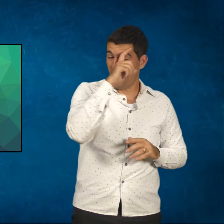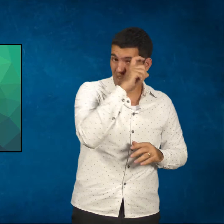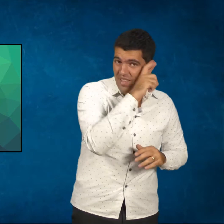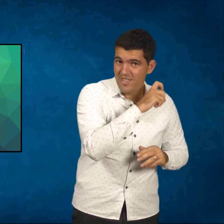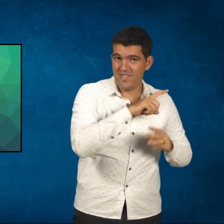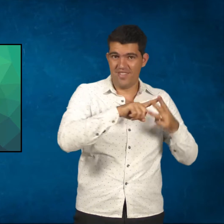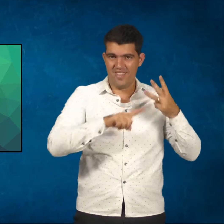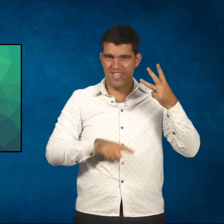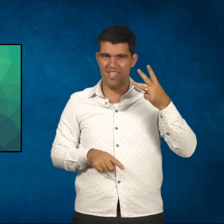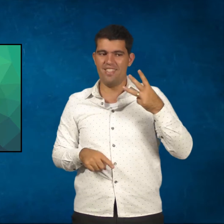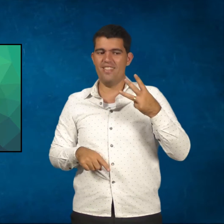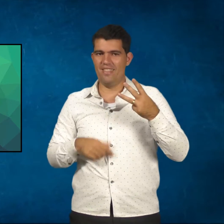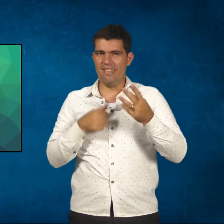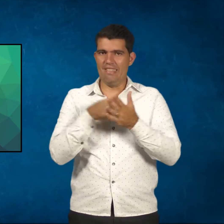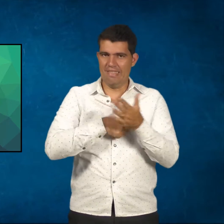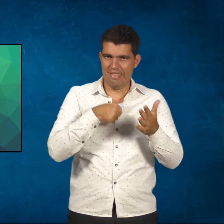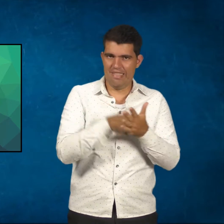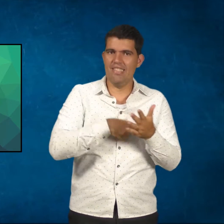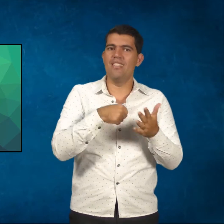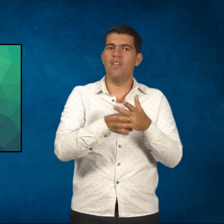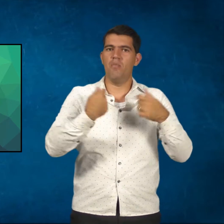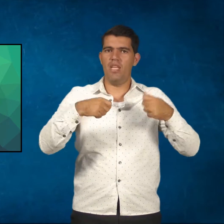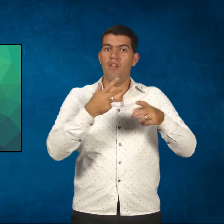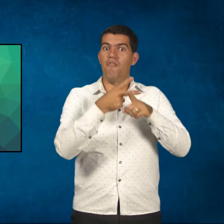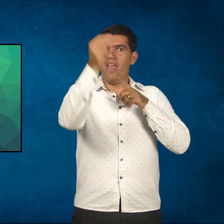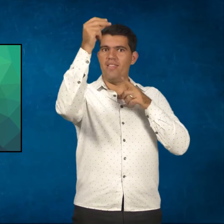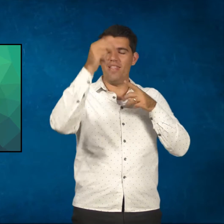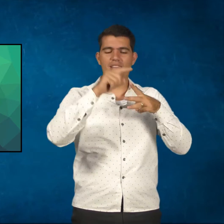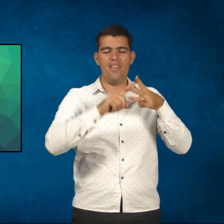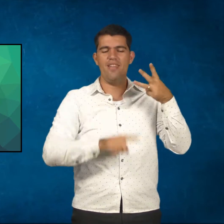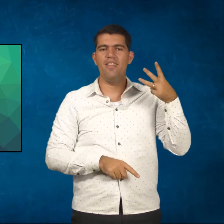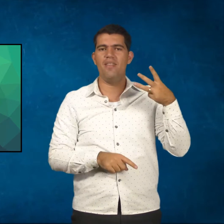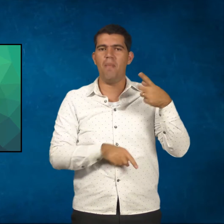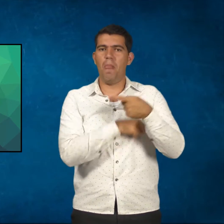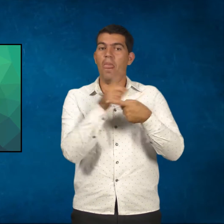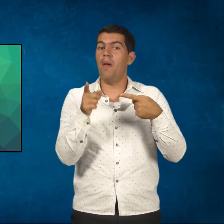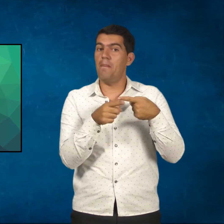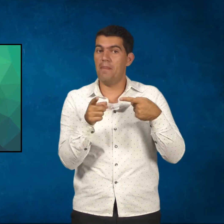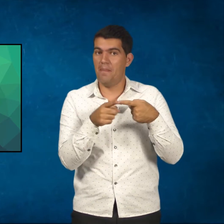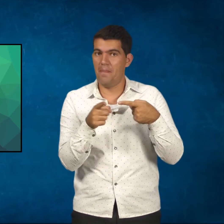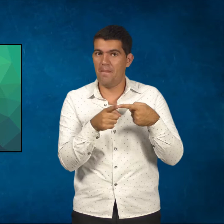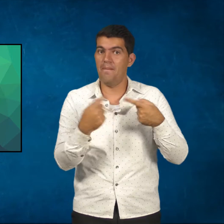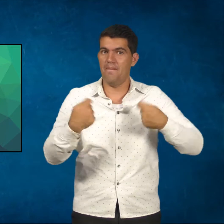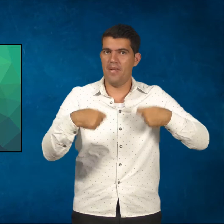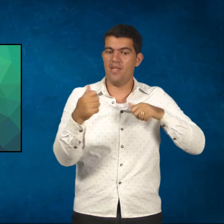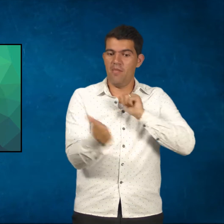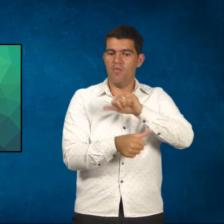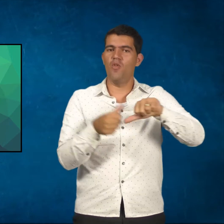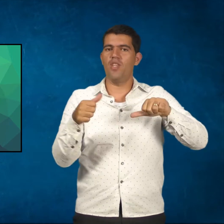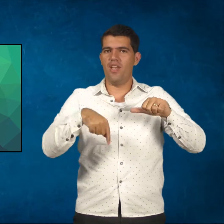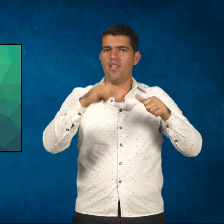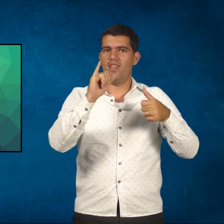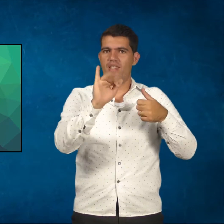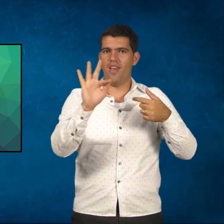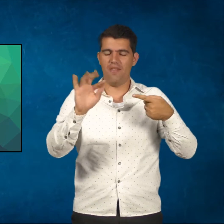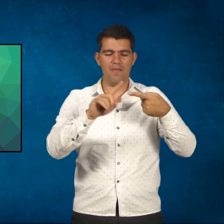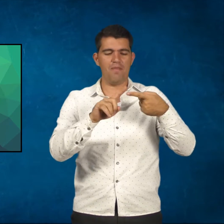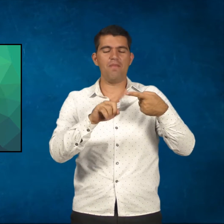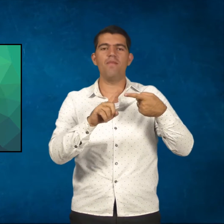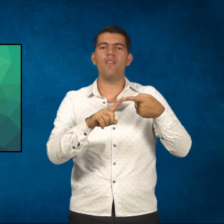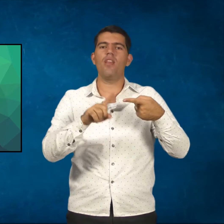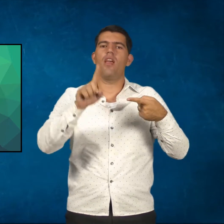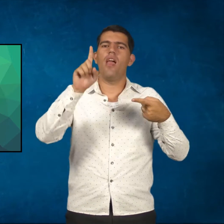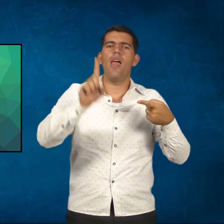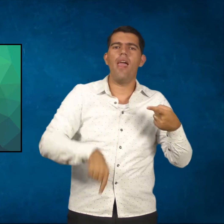que devem ser vencidos nesse contexto. O primeiro desafio a ser vencido pelos institutos: